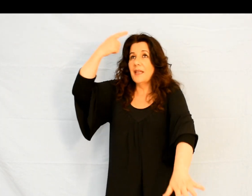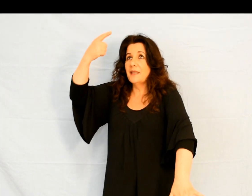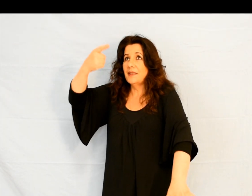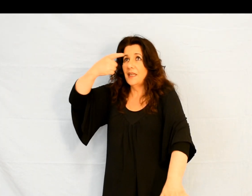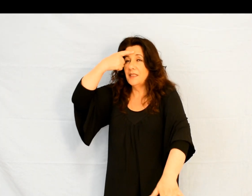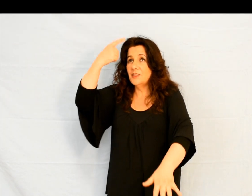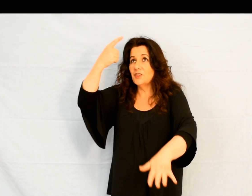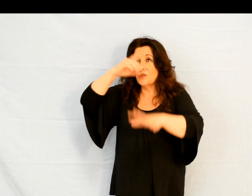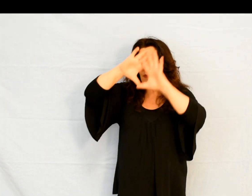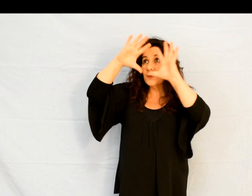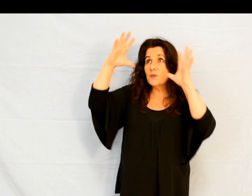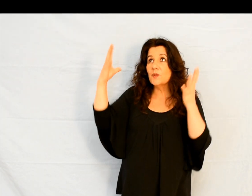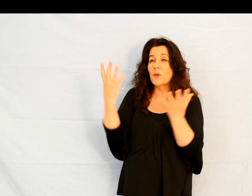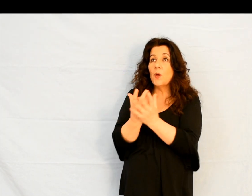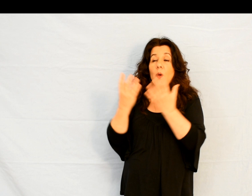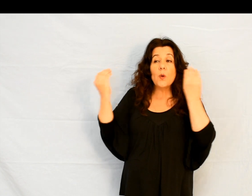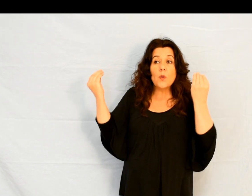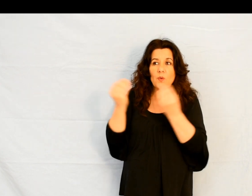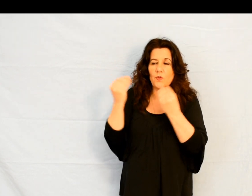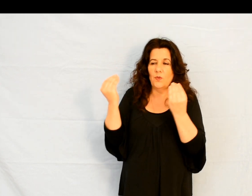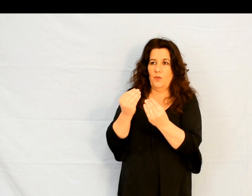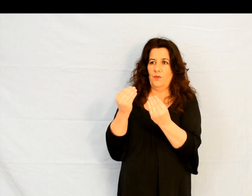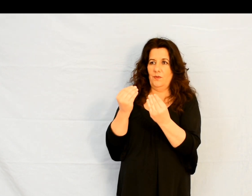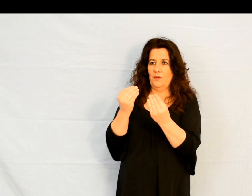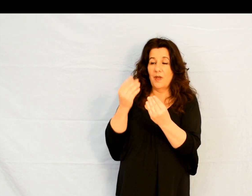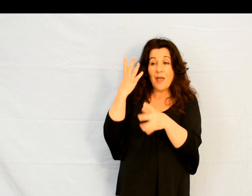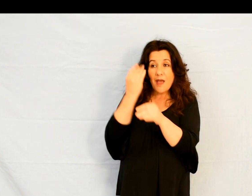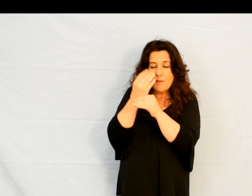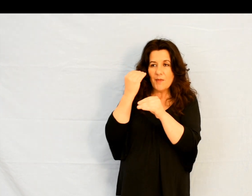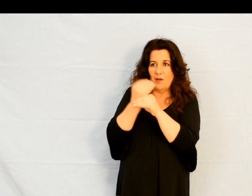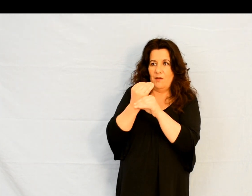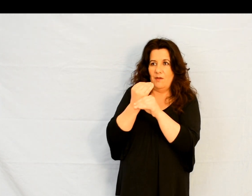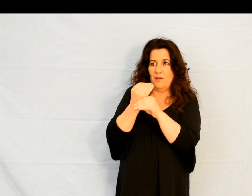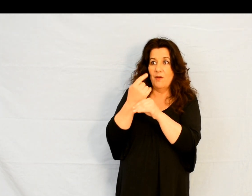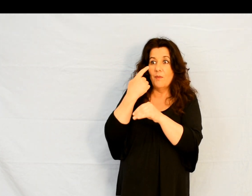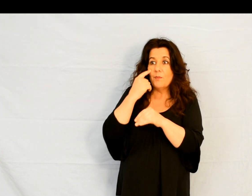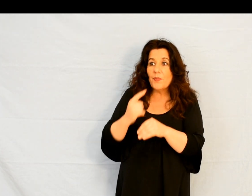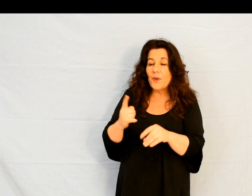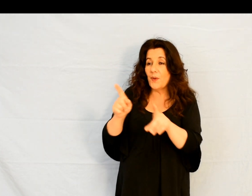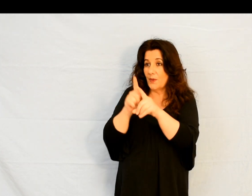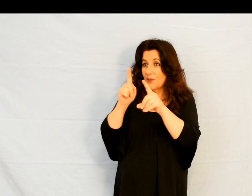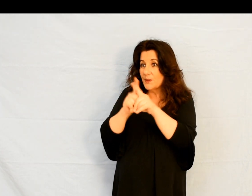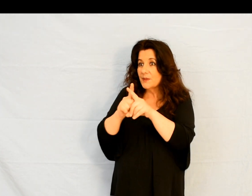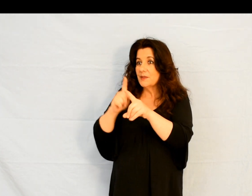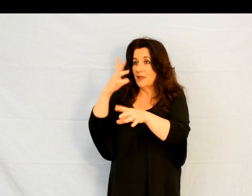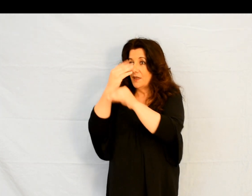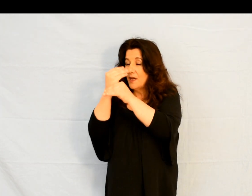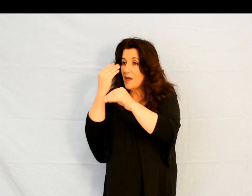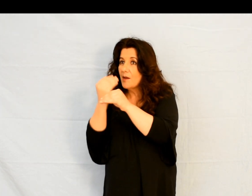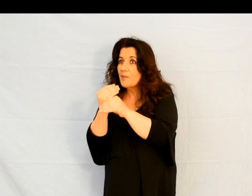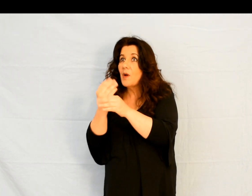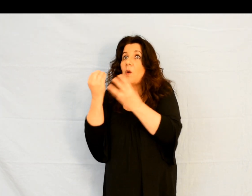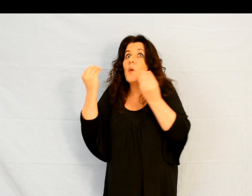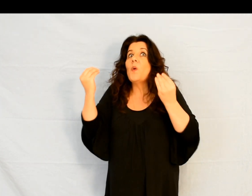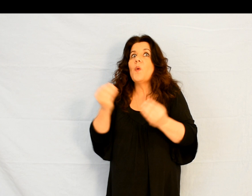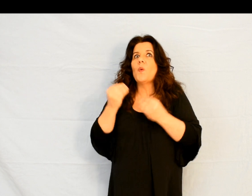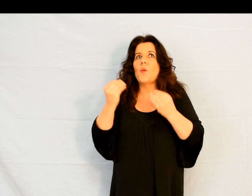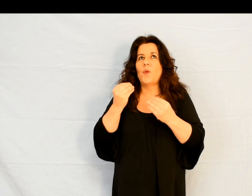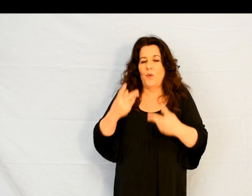savoir en même temps où se trouvent de longues années de vie,